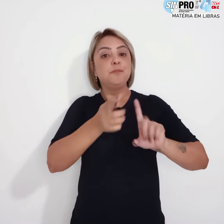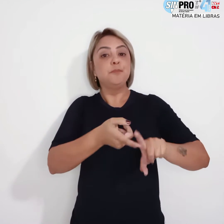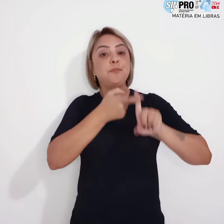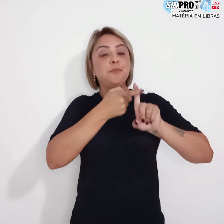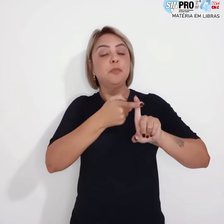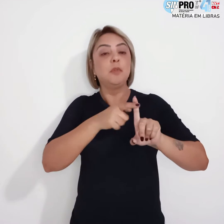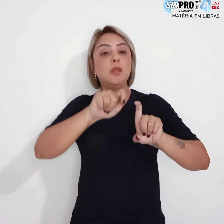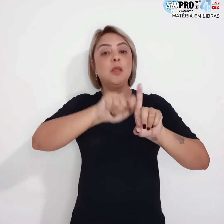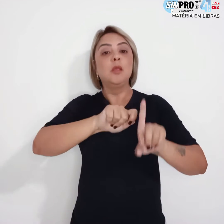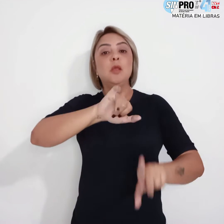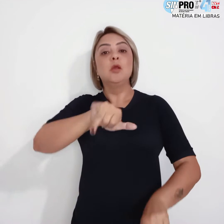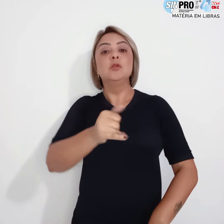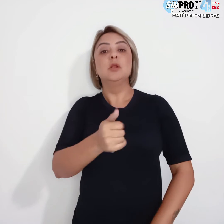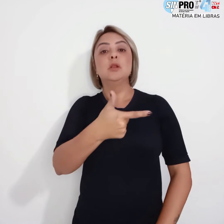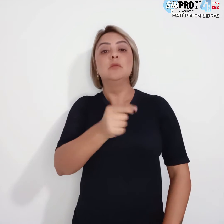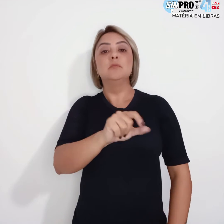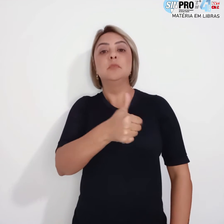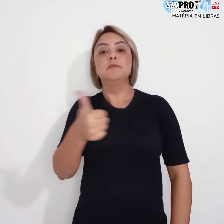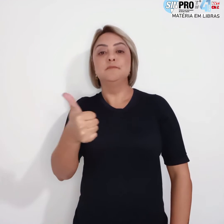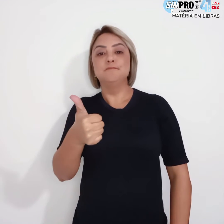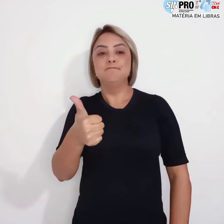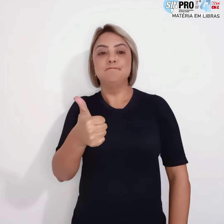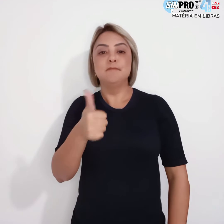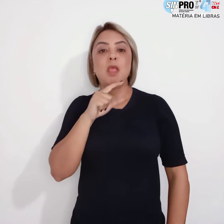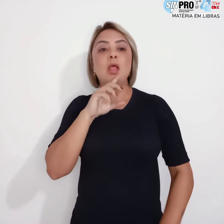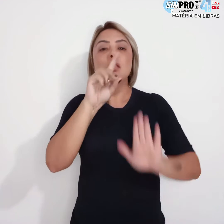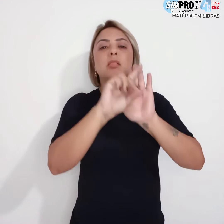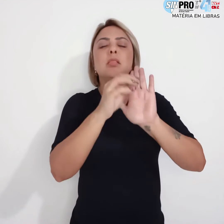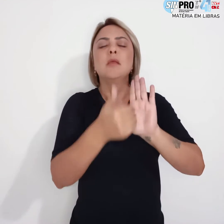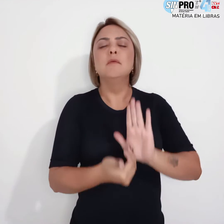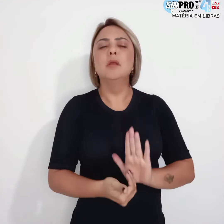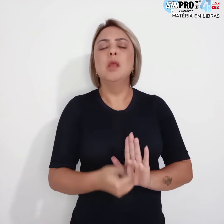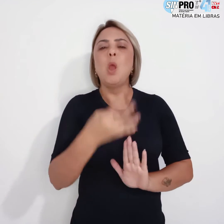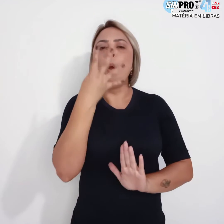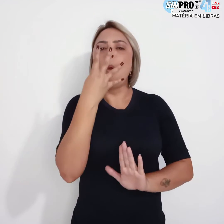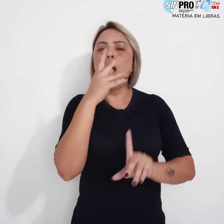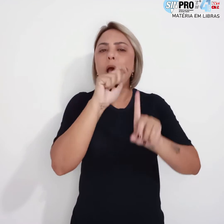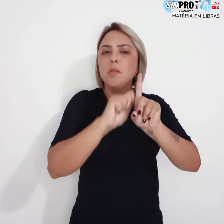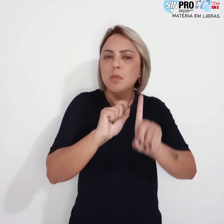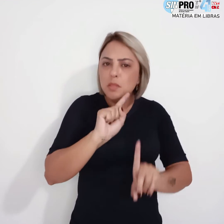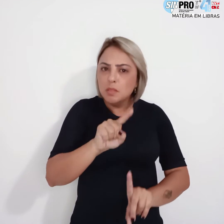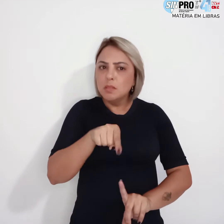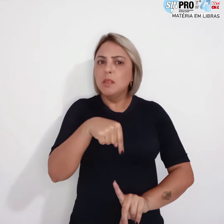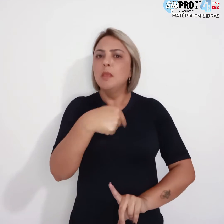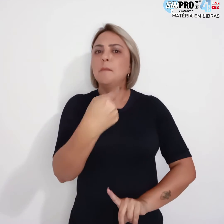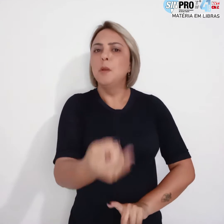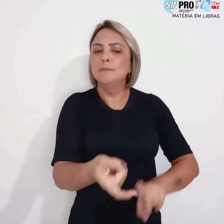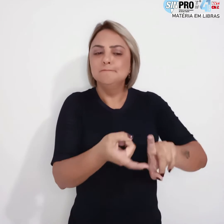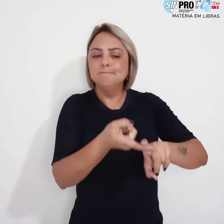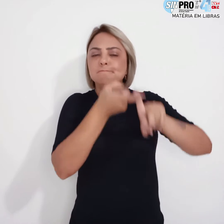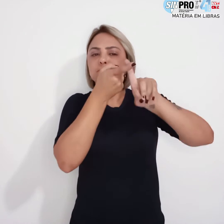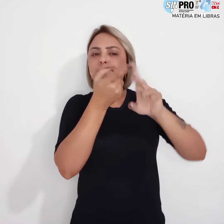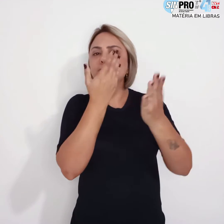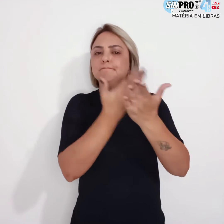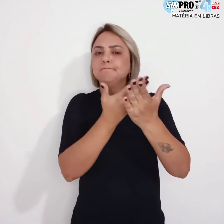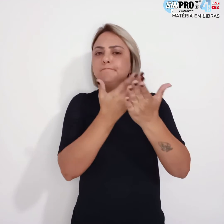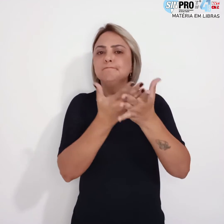de 2021, definida após 4 meses depois da suspensão das aulas presenciais